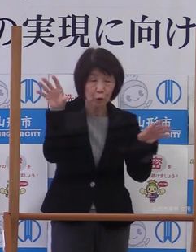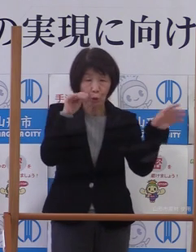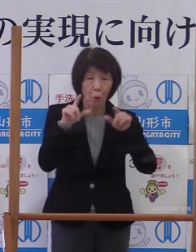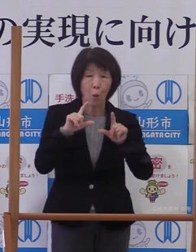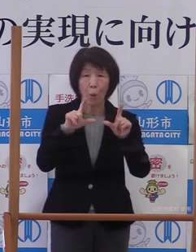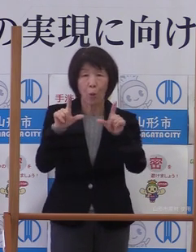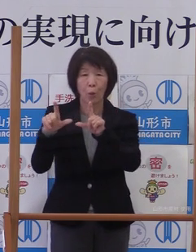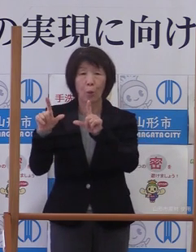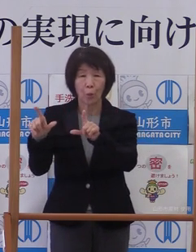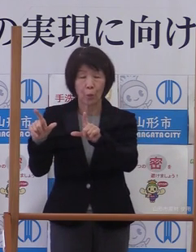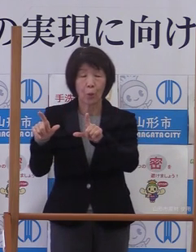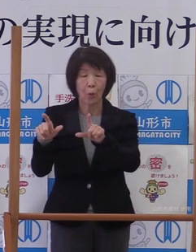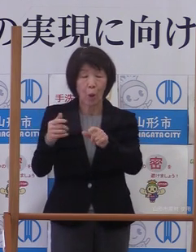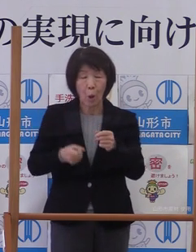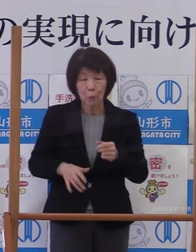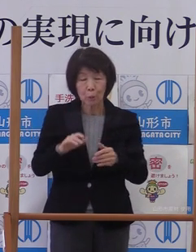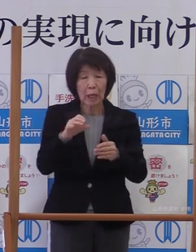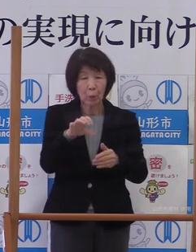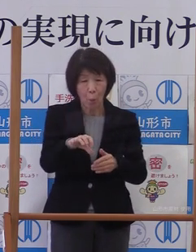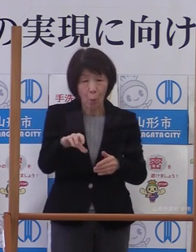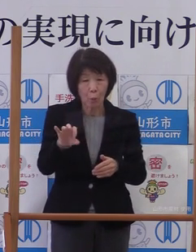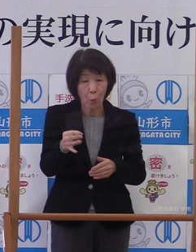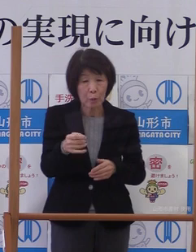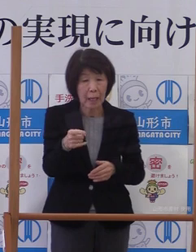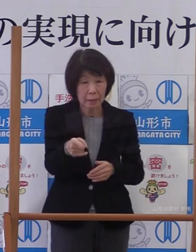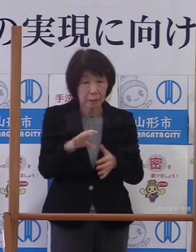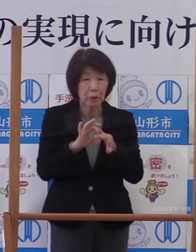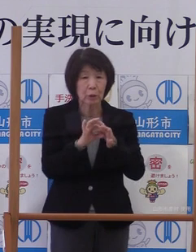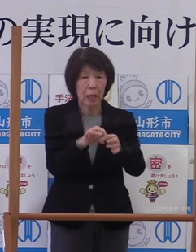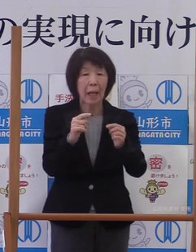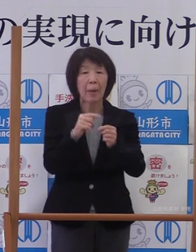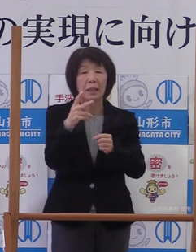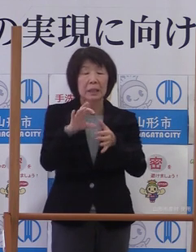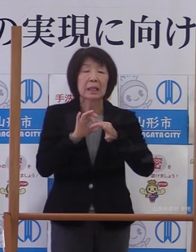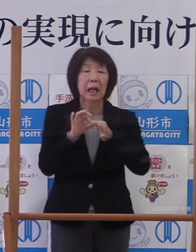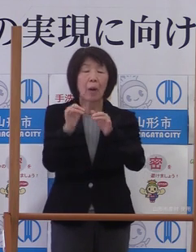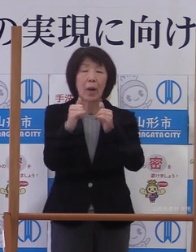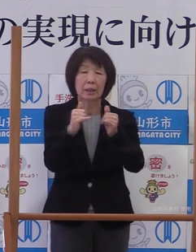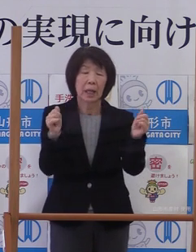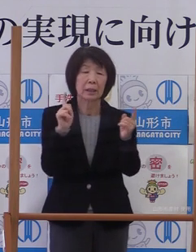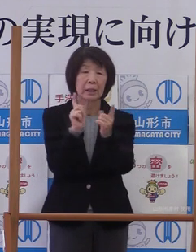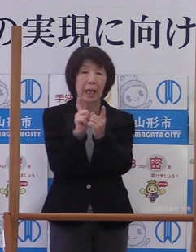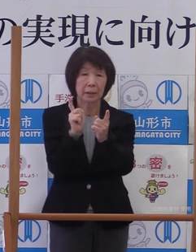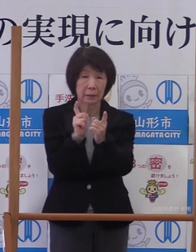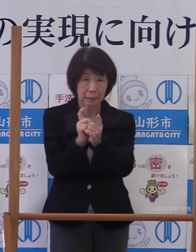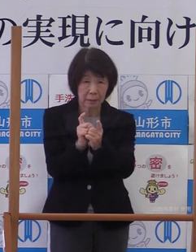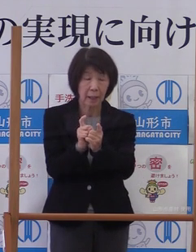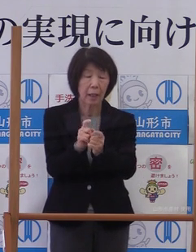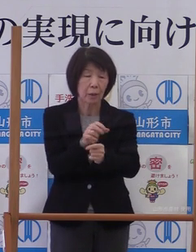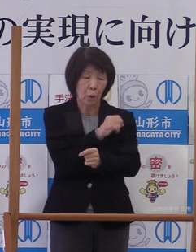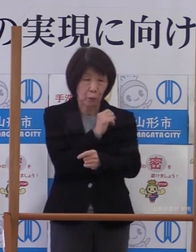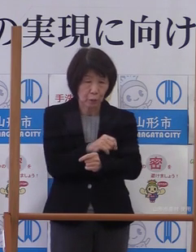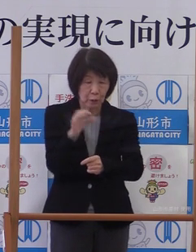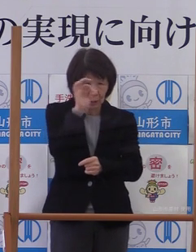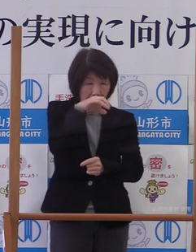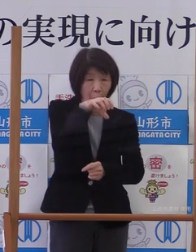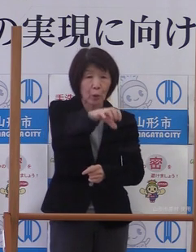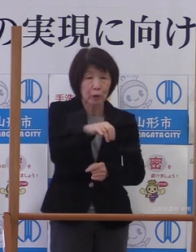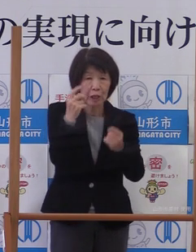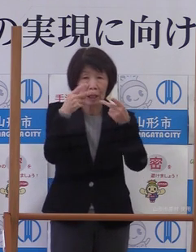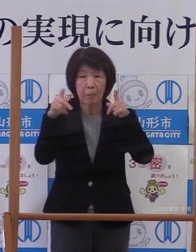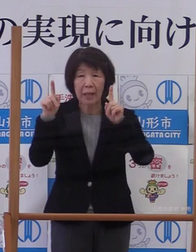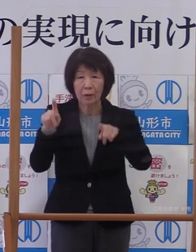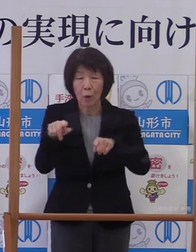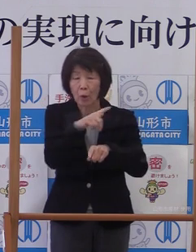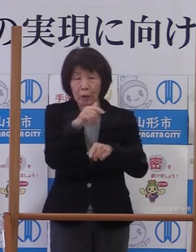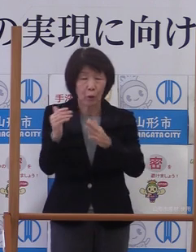、ふるさと納税を通じて山形市に関わりを持った方に対し、特産品や観光地、イベント、